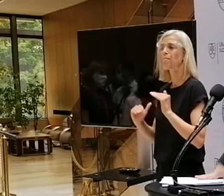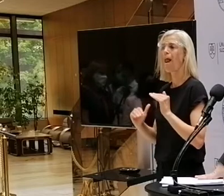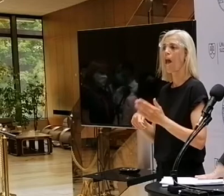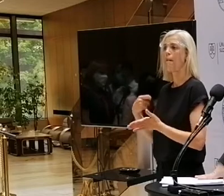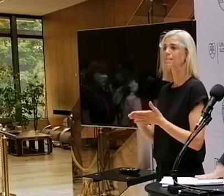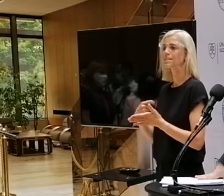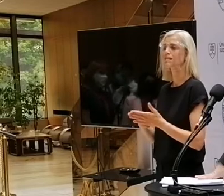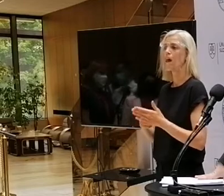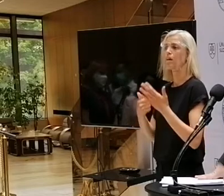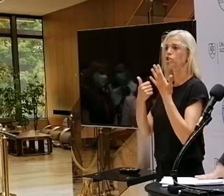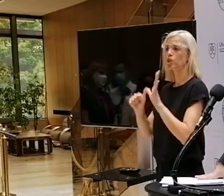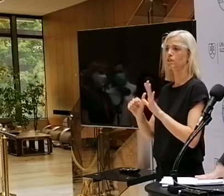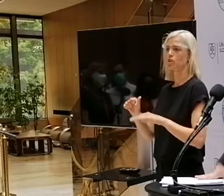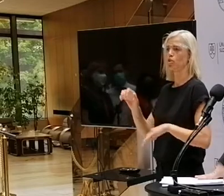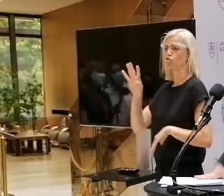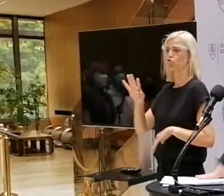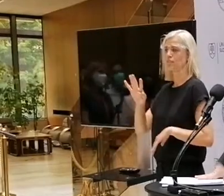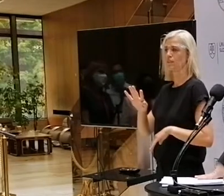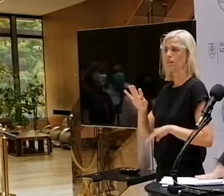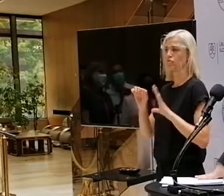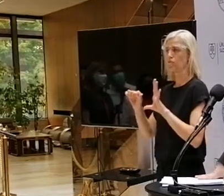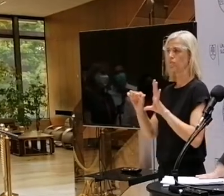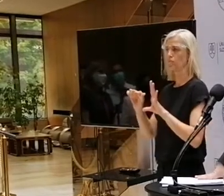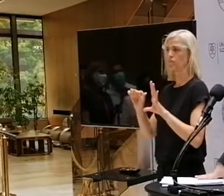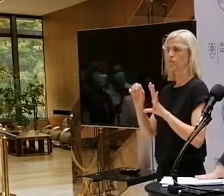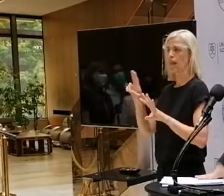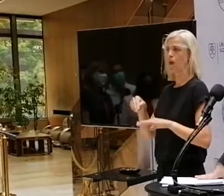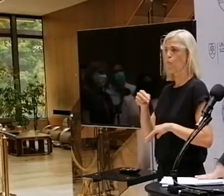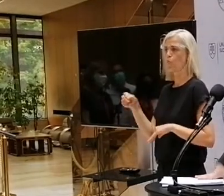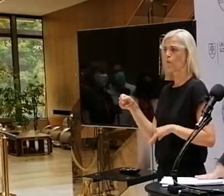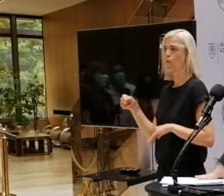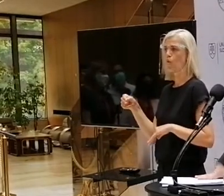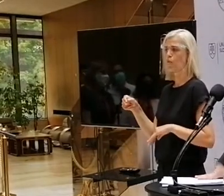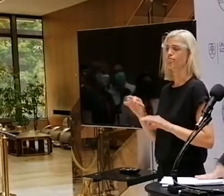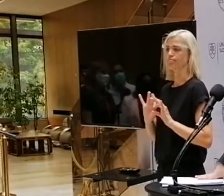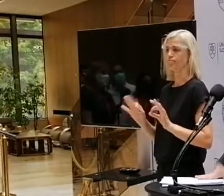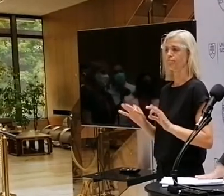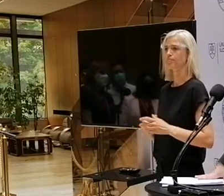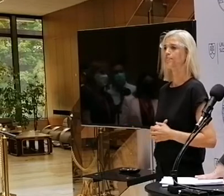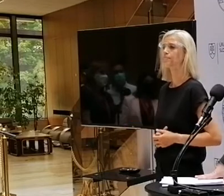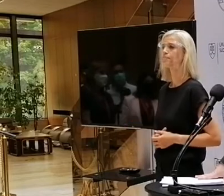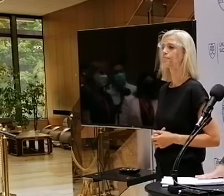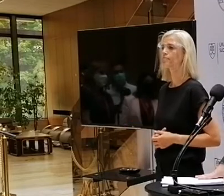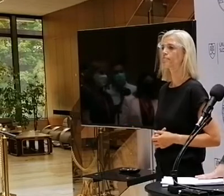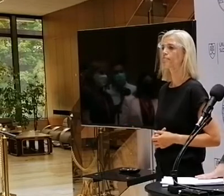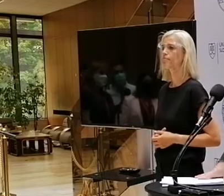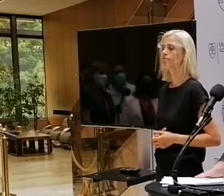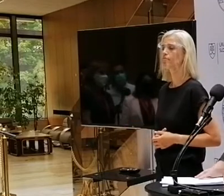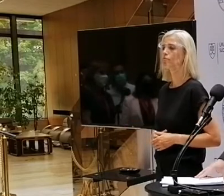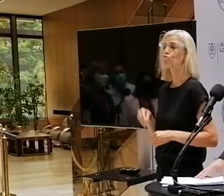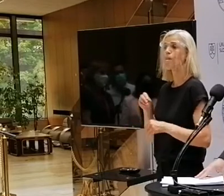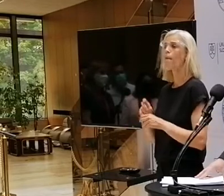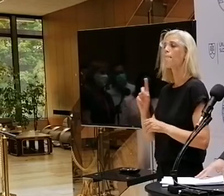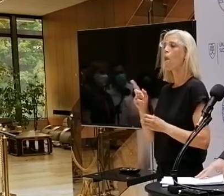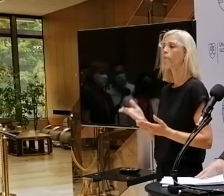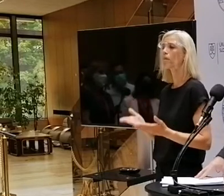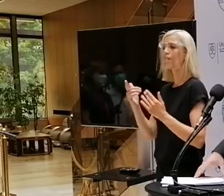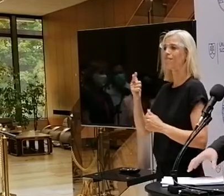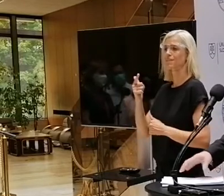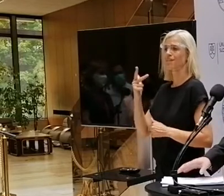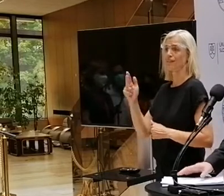úrovni 646 eur, pardon, áno, dobre hovorím, 646 eur, to znamená, mala by sa zdvihnúť o